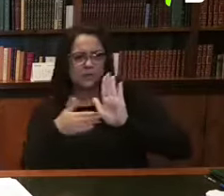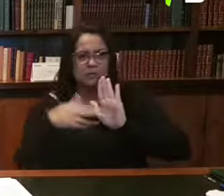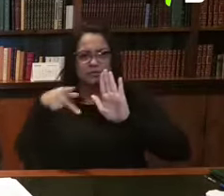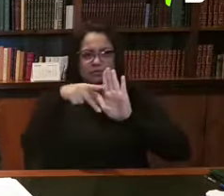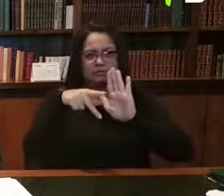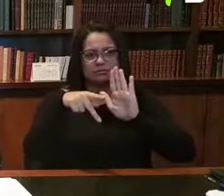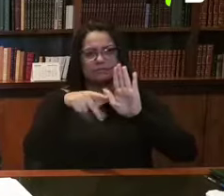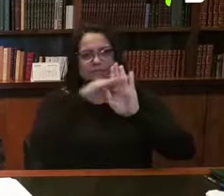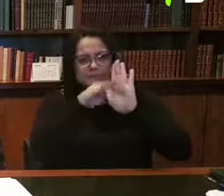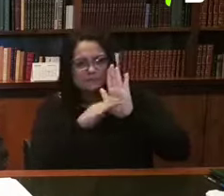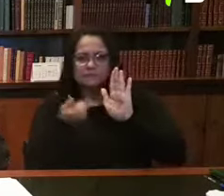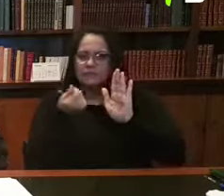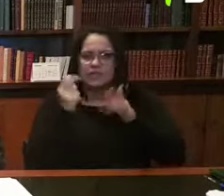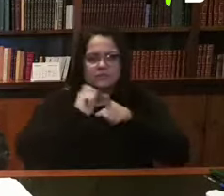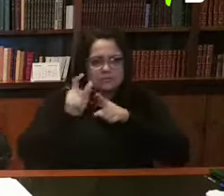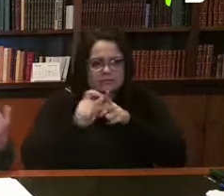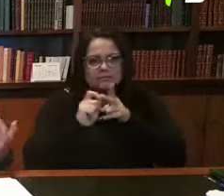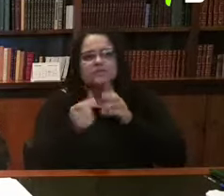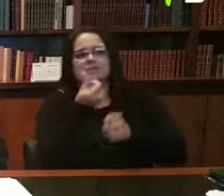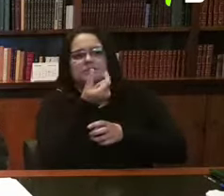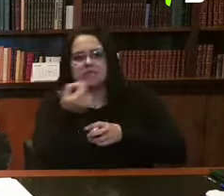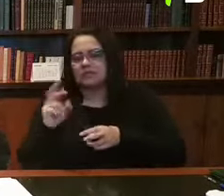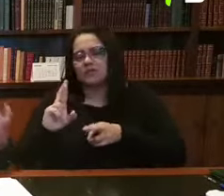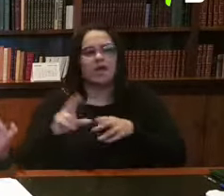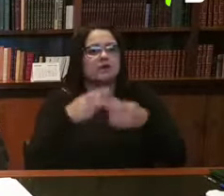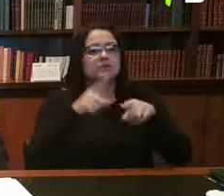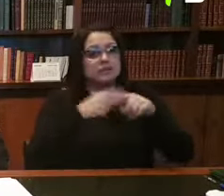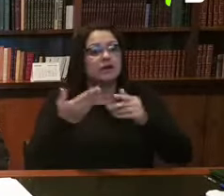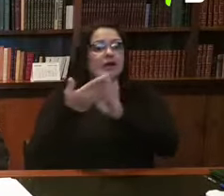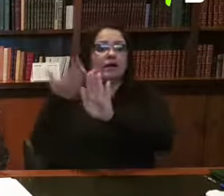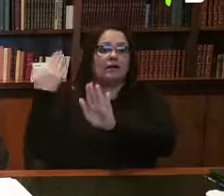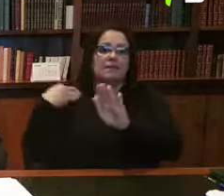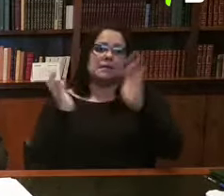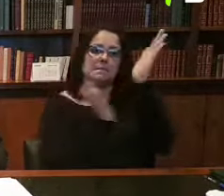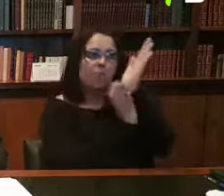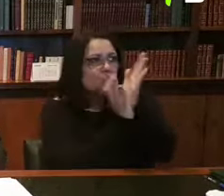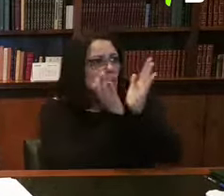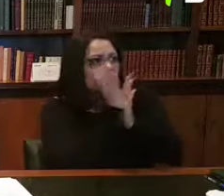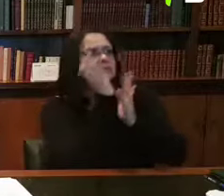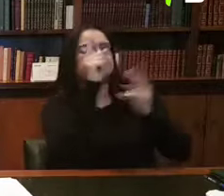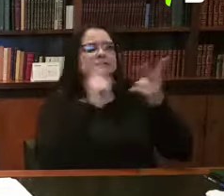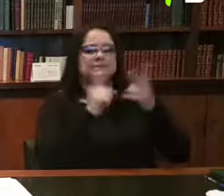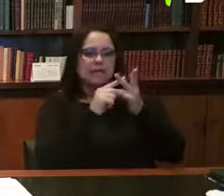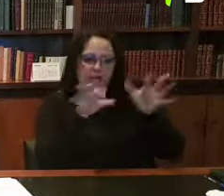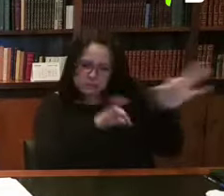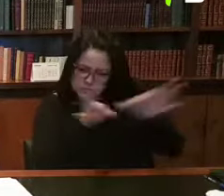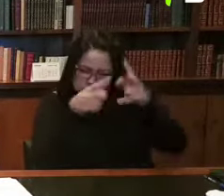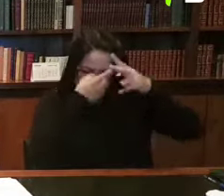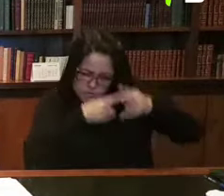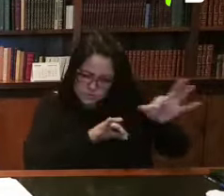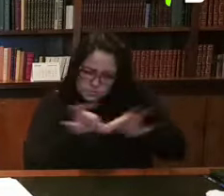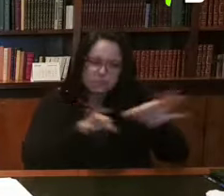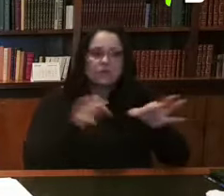governamental e partiu a toda essa essa burocracia essa engenharia para pagar essa pessoa de vocês